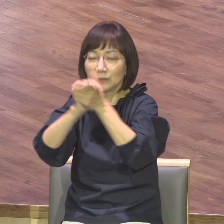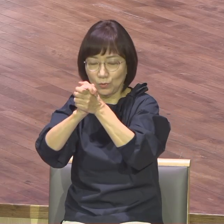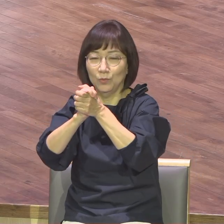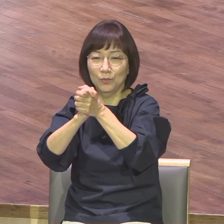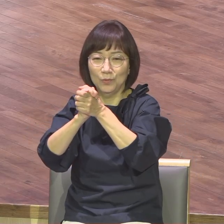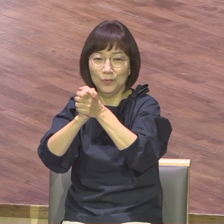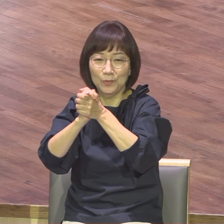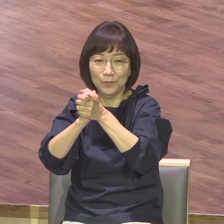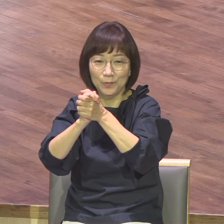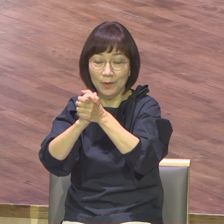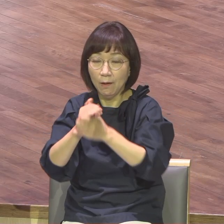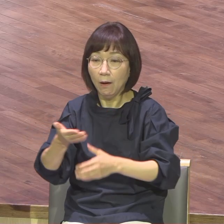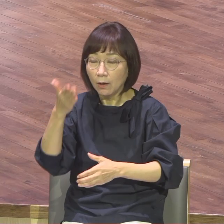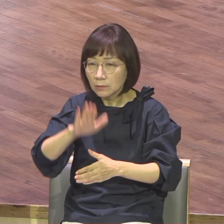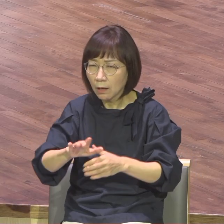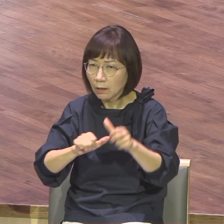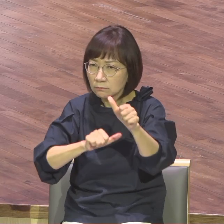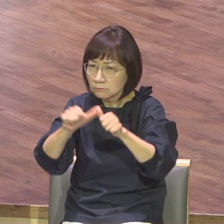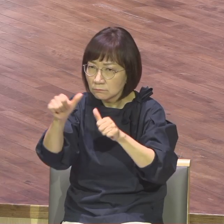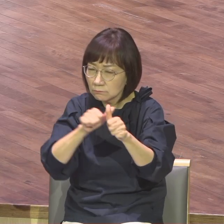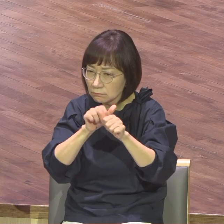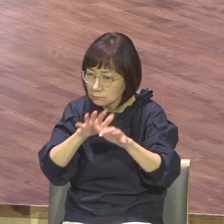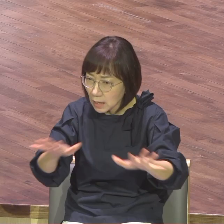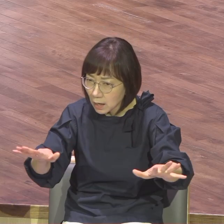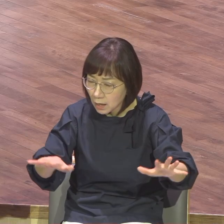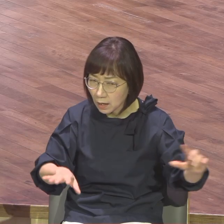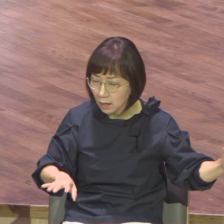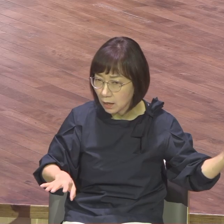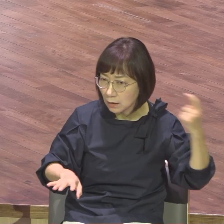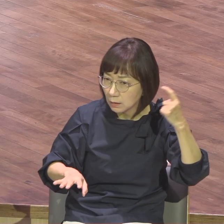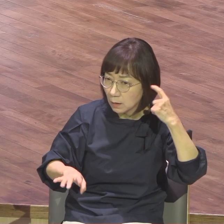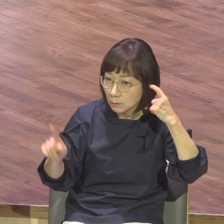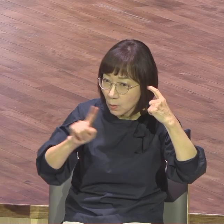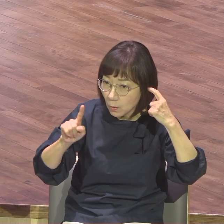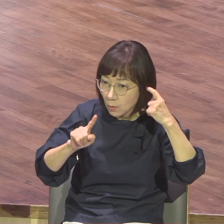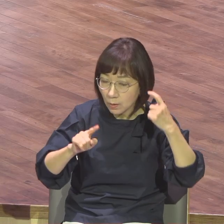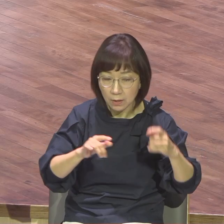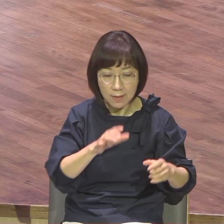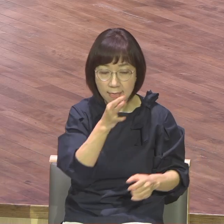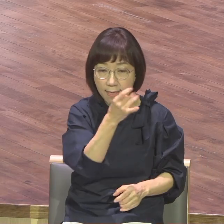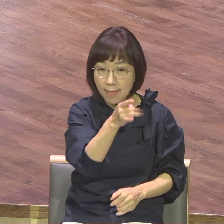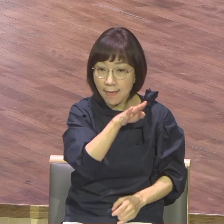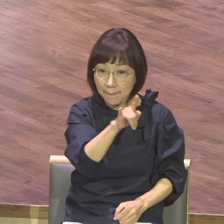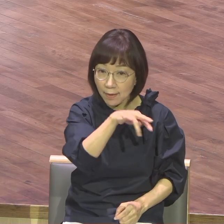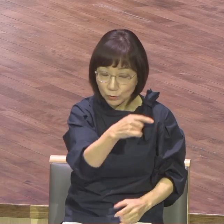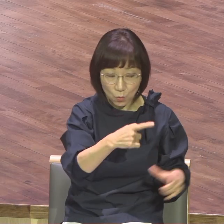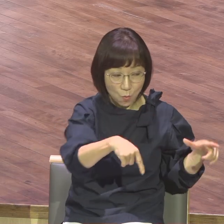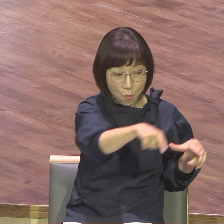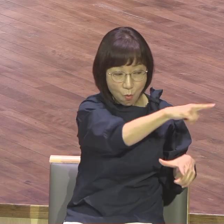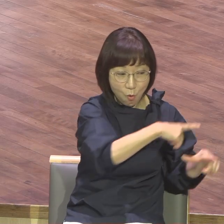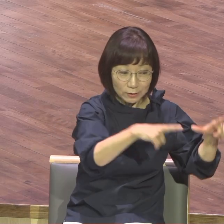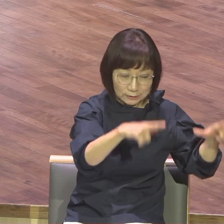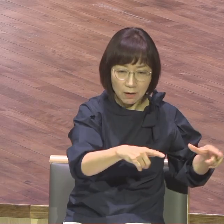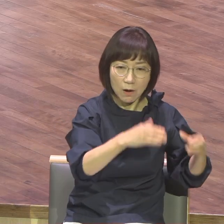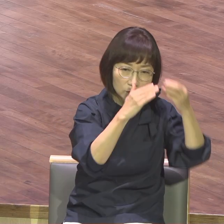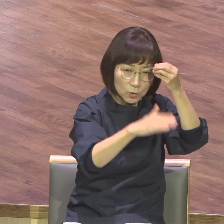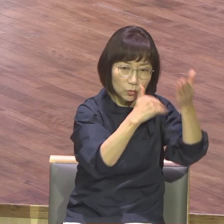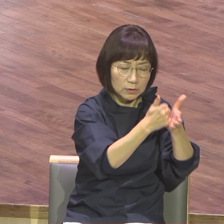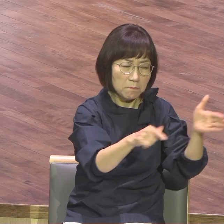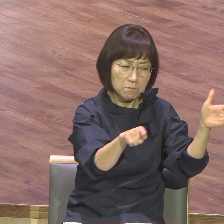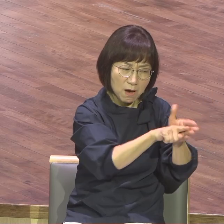그런데 들려오는 소식이 이런 자신의 기도대로 지금 에베소 성도들이 잘 자라고 있다는